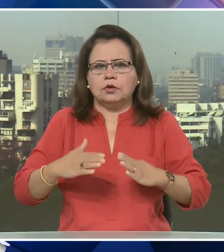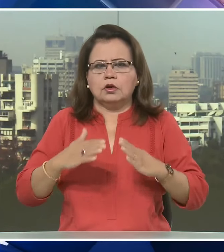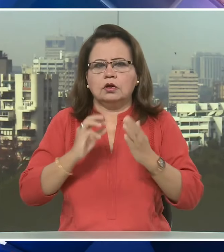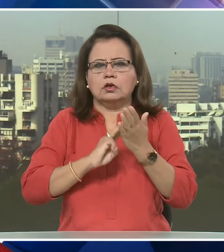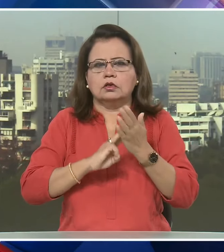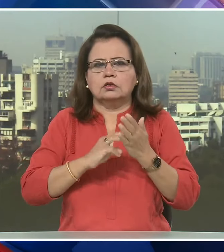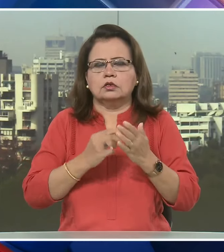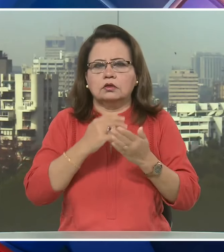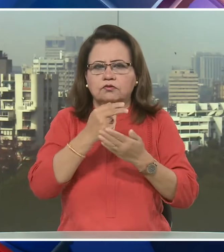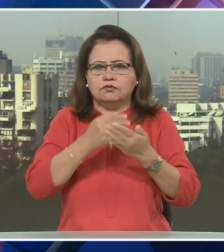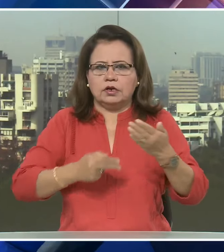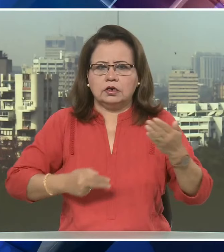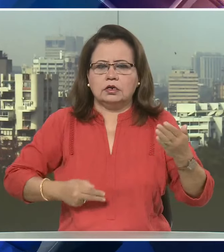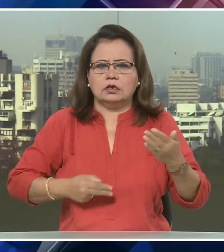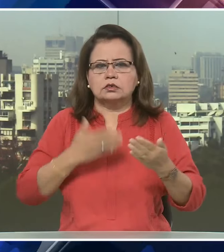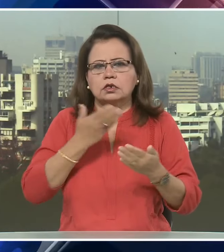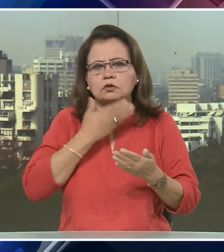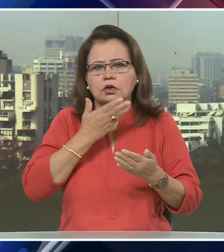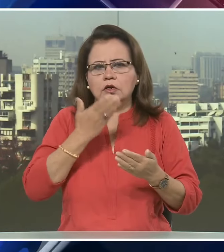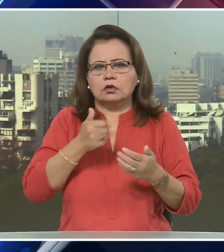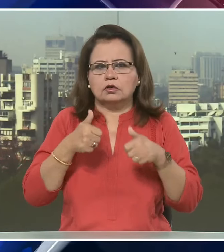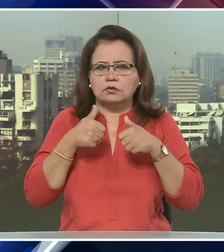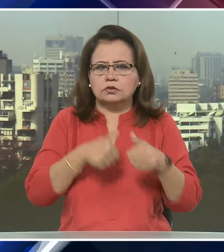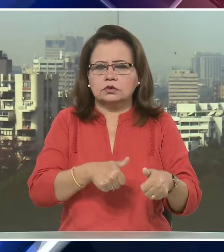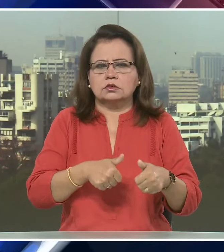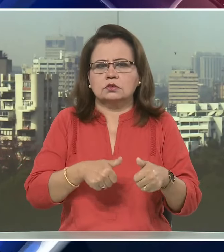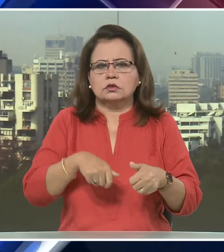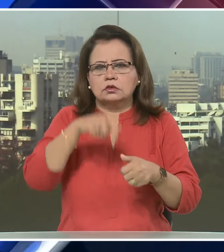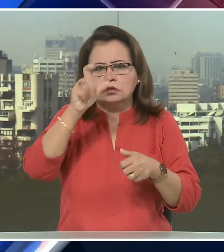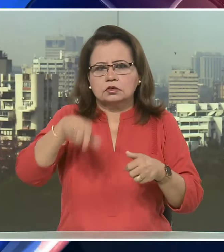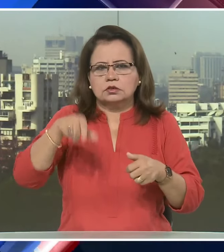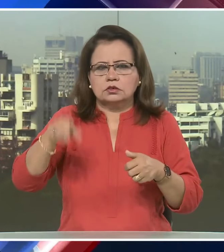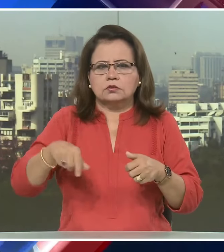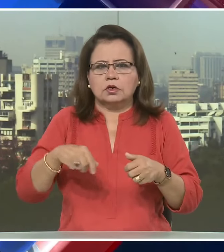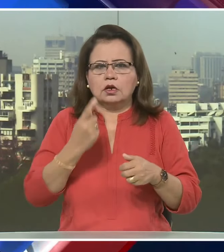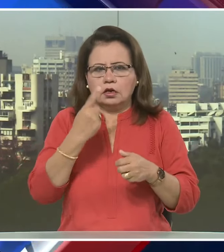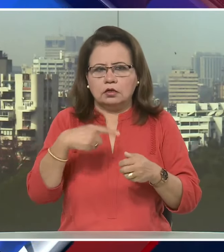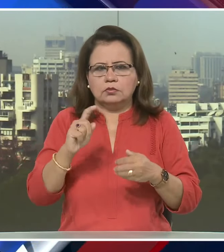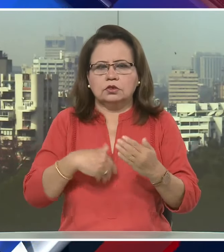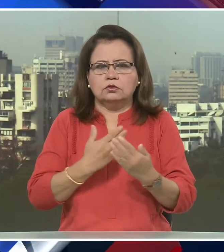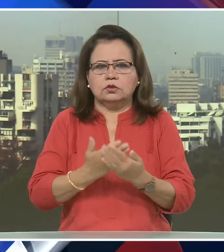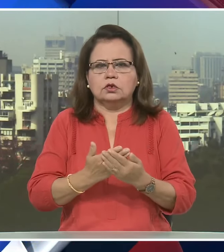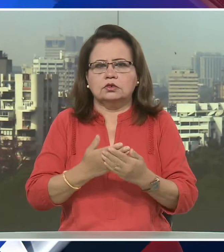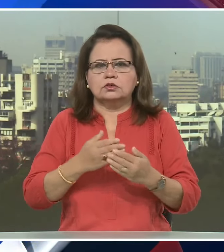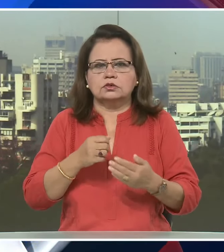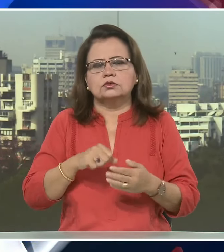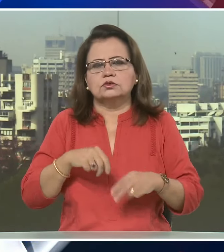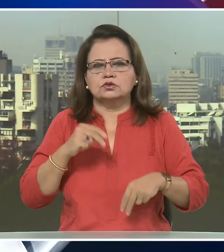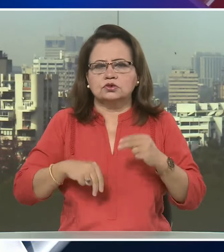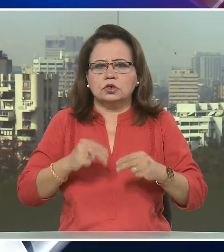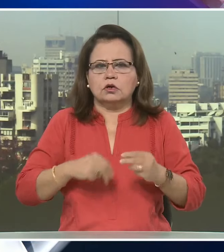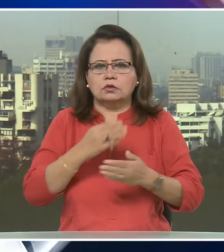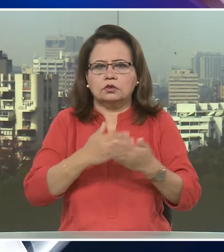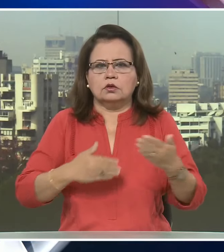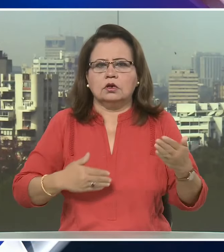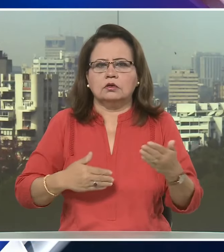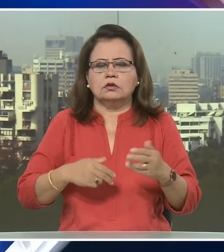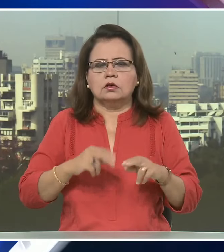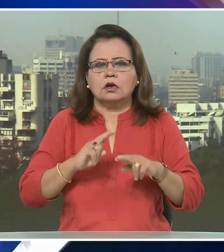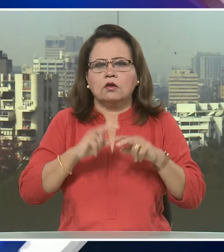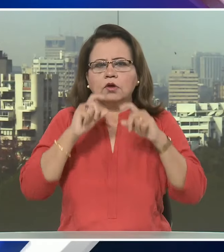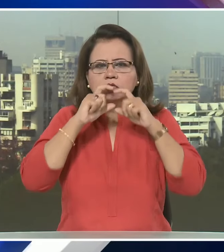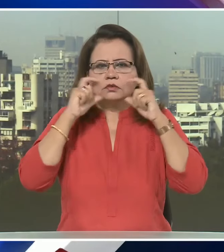मंत्रालय के द्वारा तय की गई गाइडलाइंस के अनुसार ही जनसभा करने की अनुमति होगी। चुनाव प्रक्रिया के दौरान